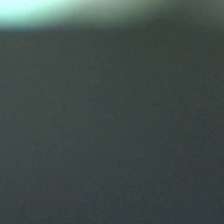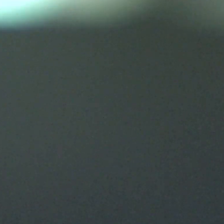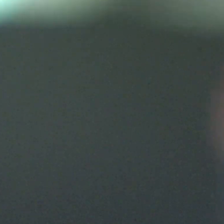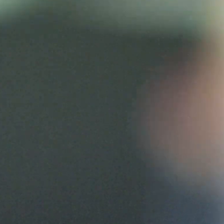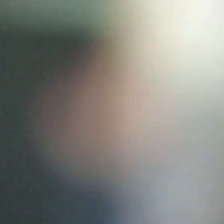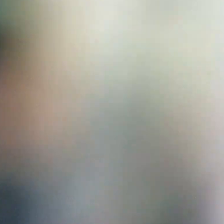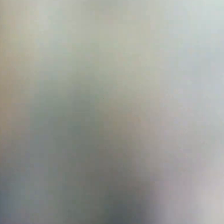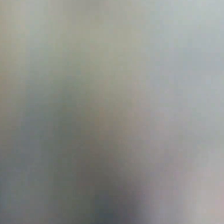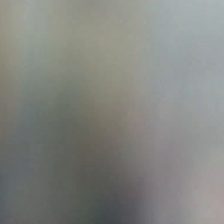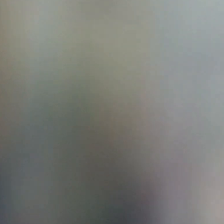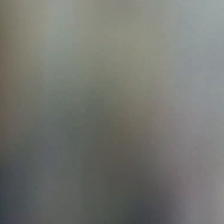Alô?